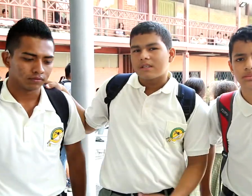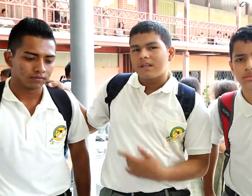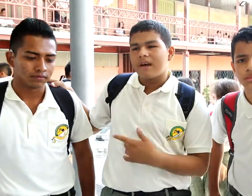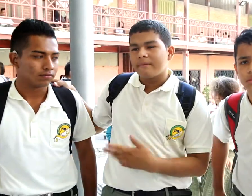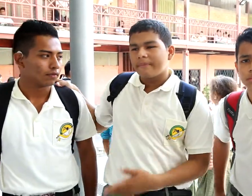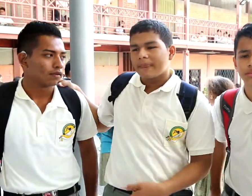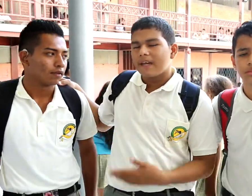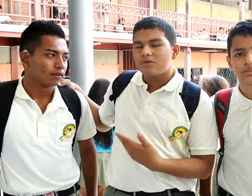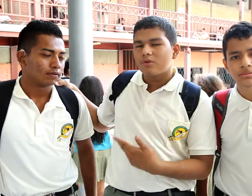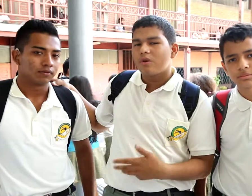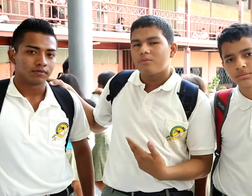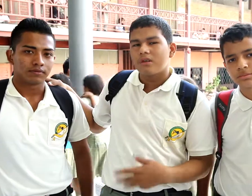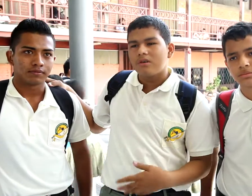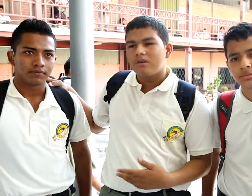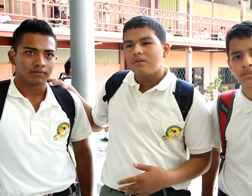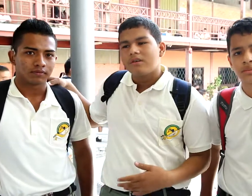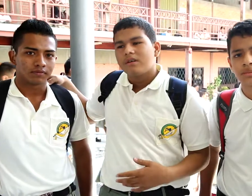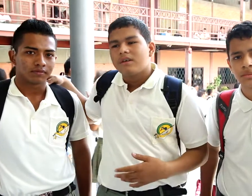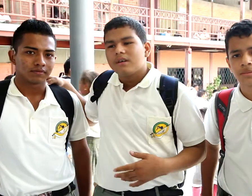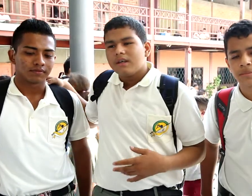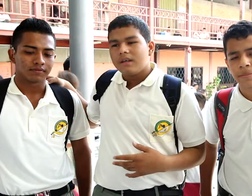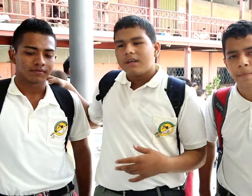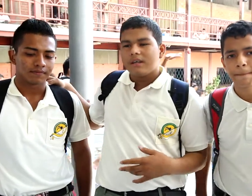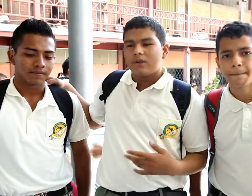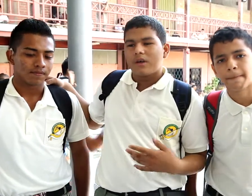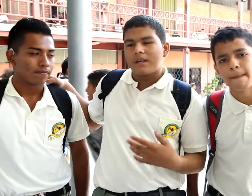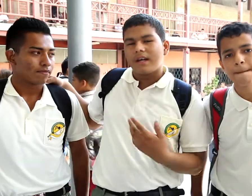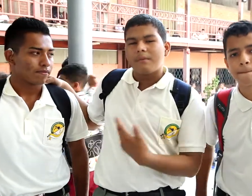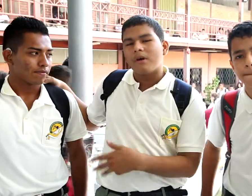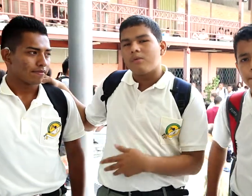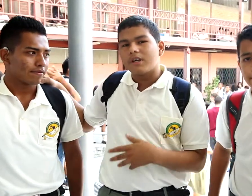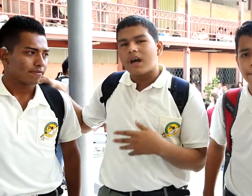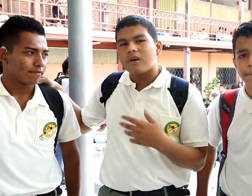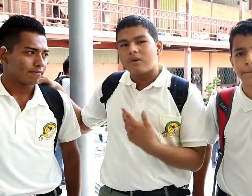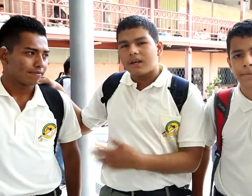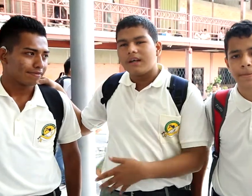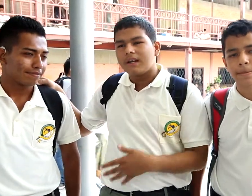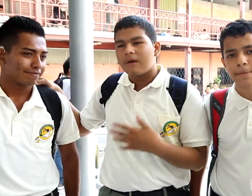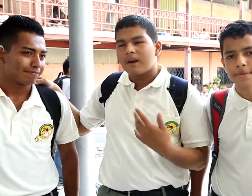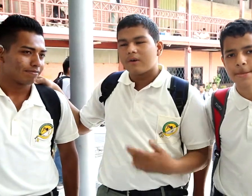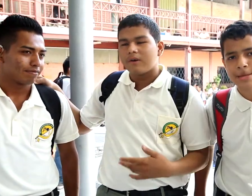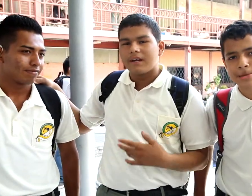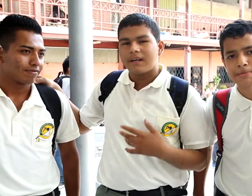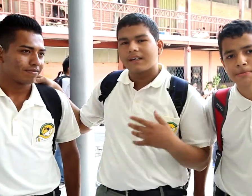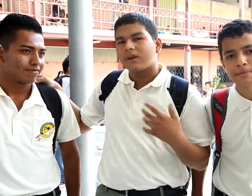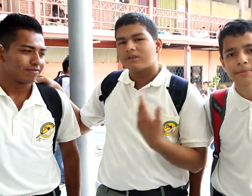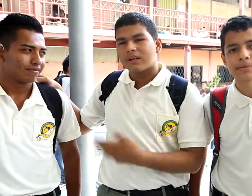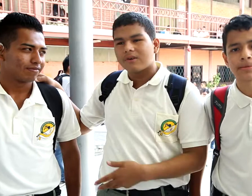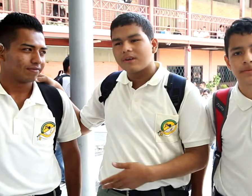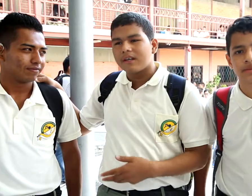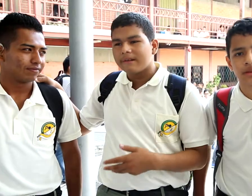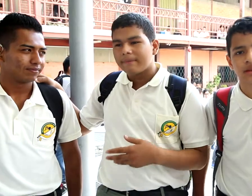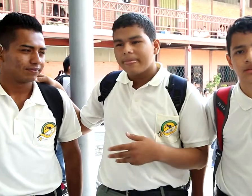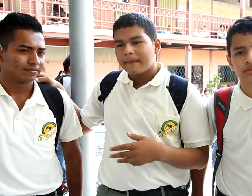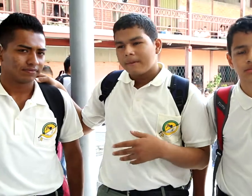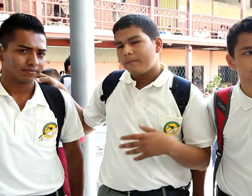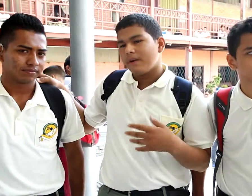Sebastián, que él estudió conmigo. Y entonces quererme comunicar con él, hablar con él, recochar con él,